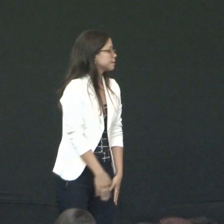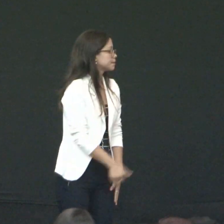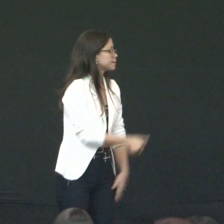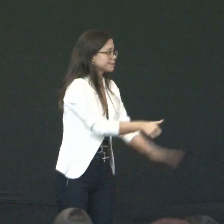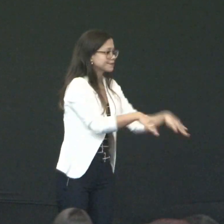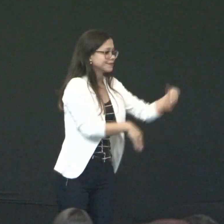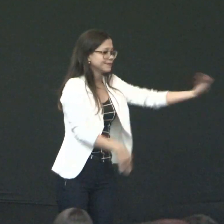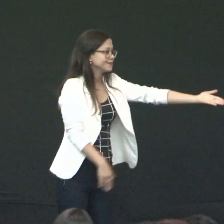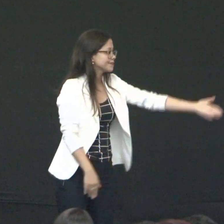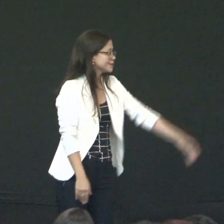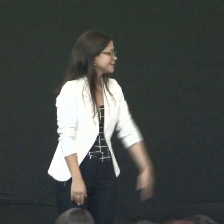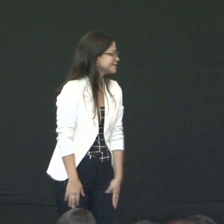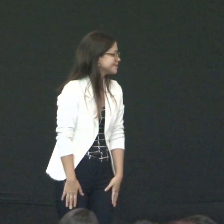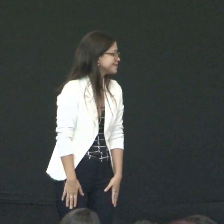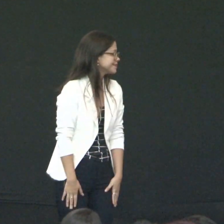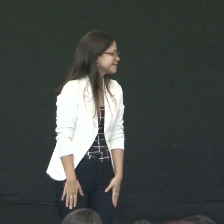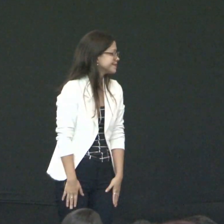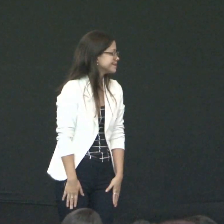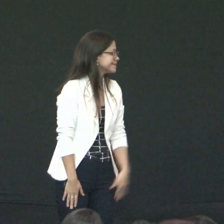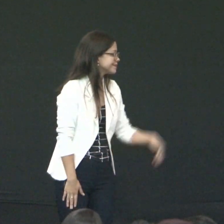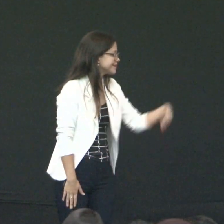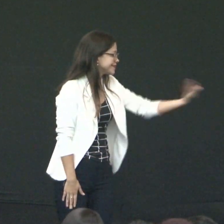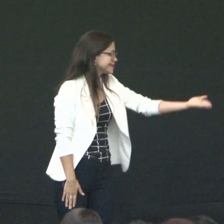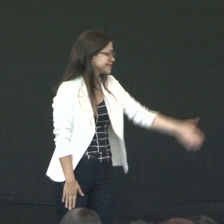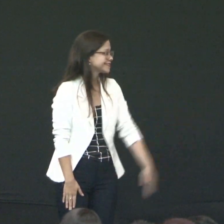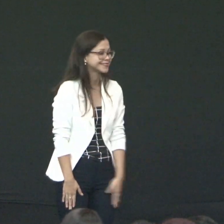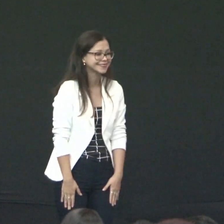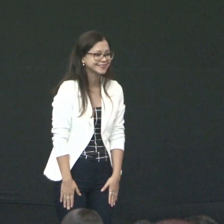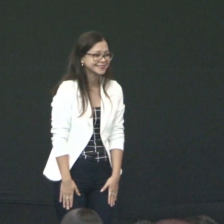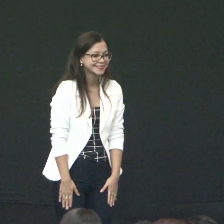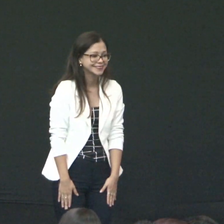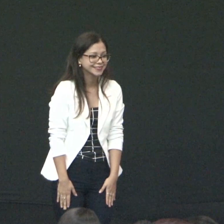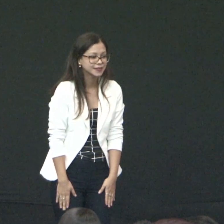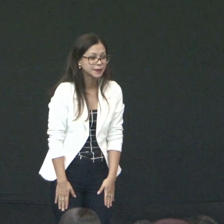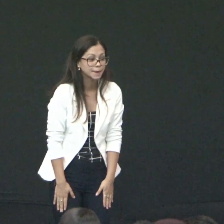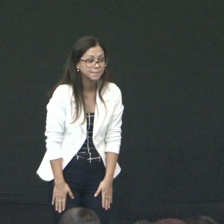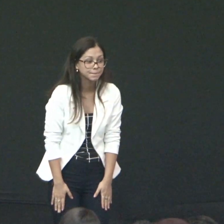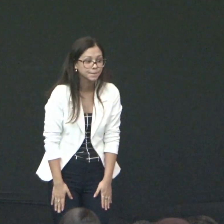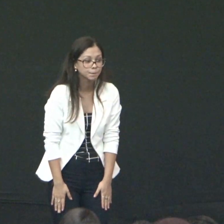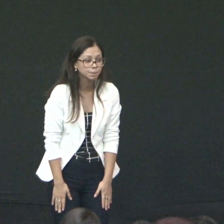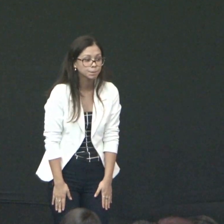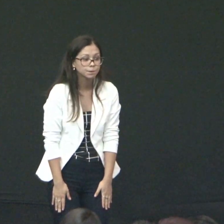os participantes e os intérpretes que estão juntos. Próximo slide, por favor.